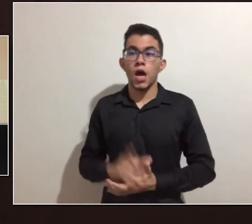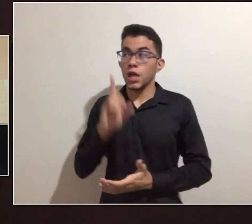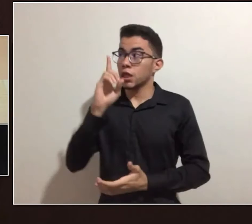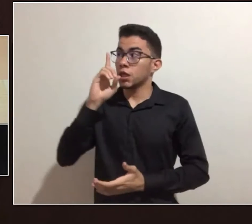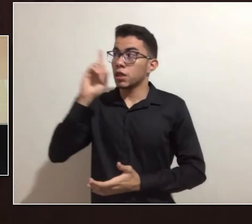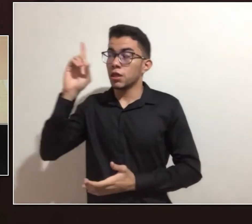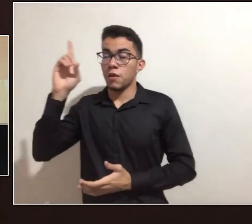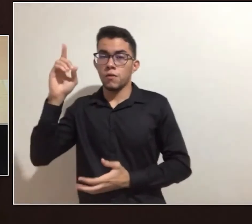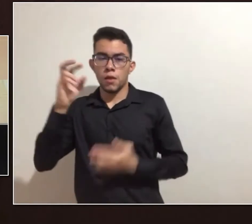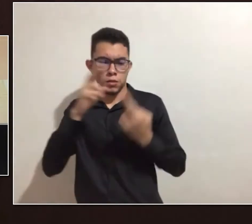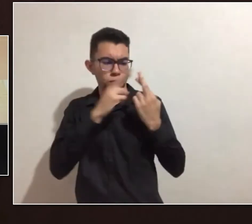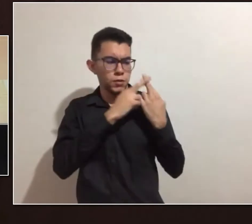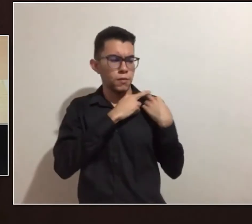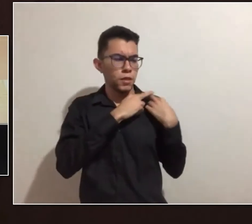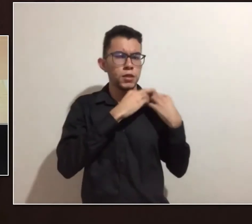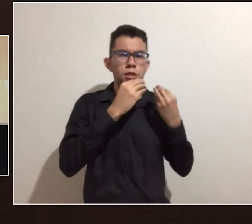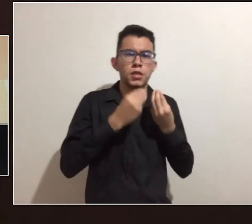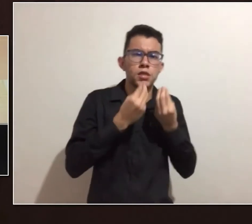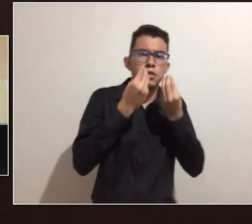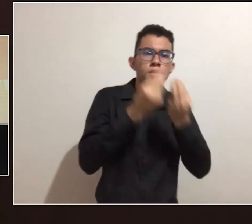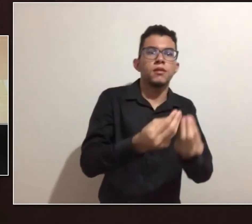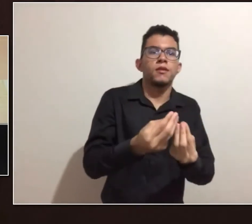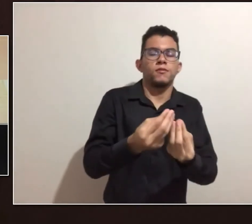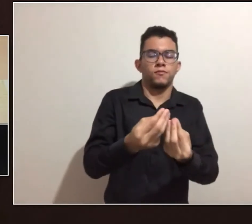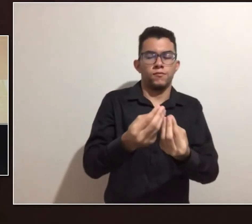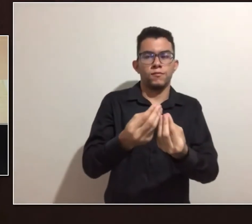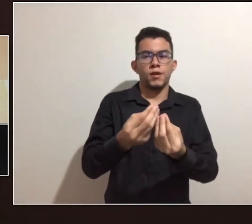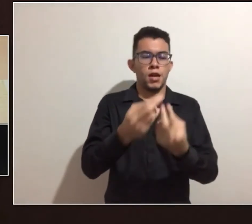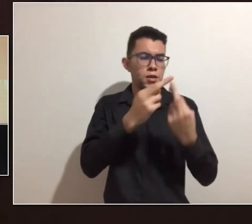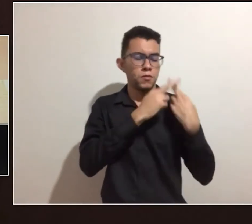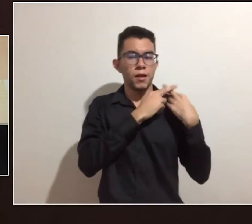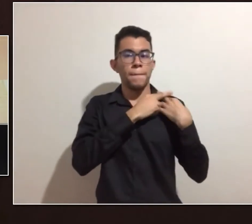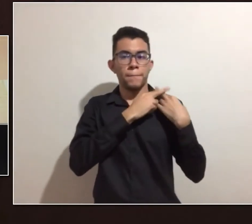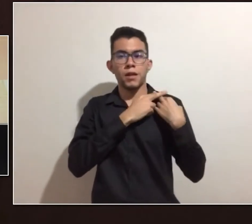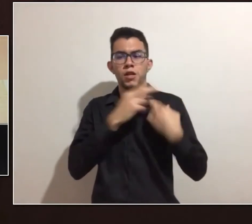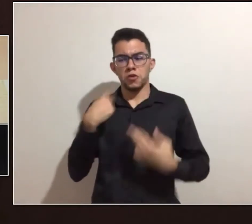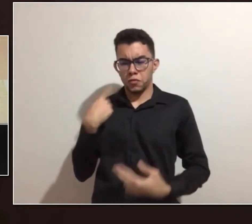igreja. É a ordem que Deus deu para nós.